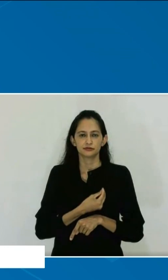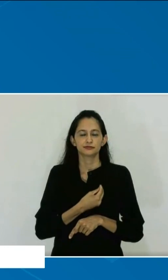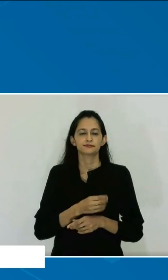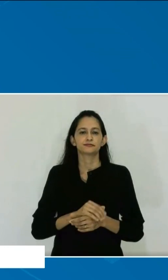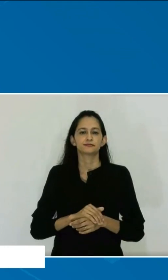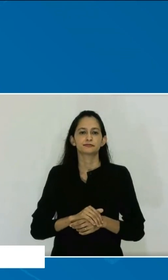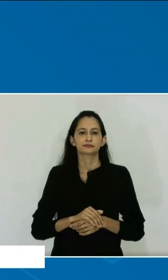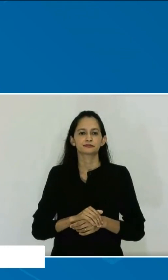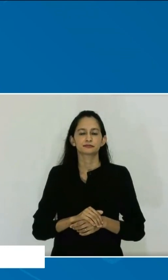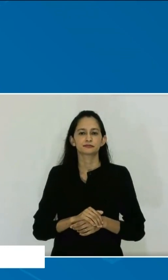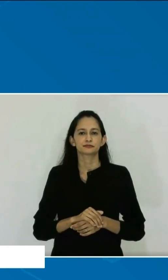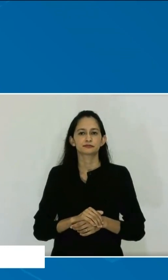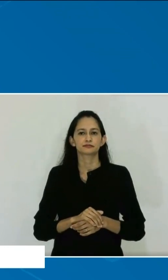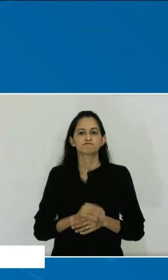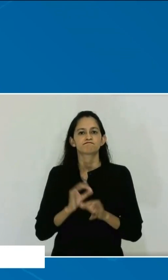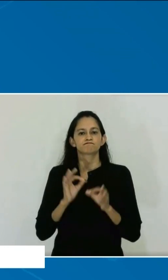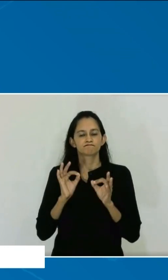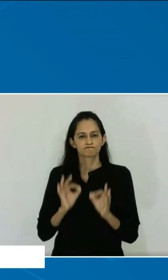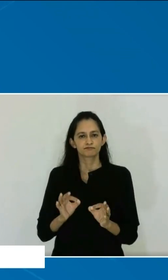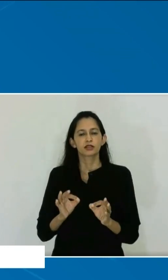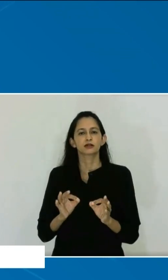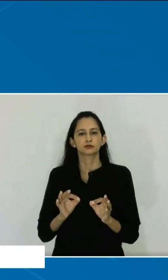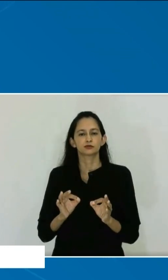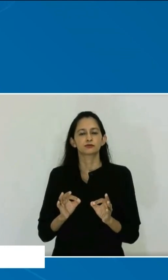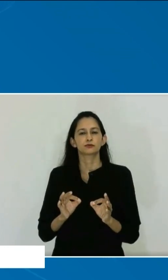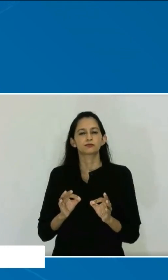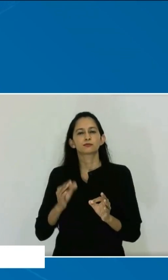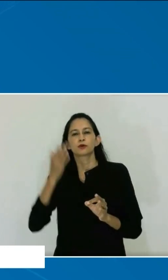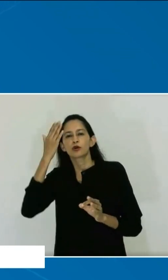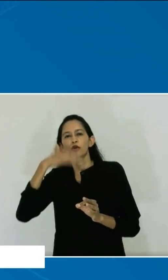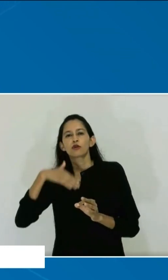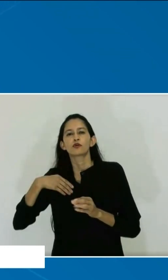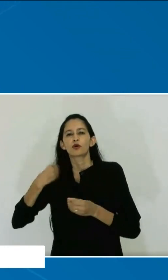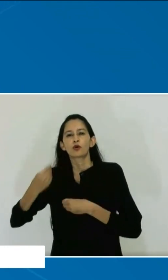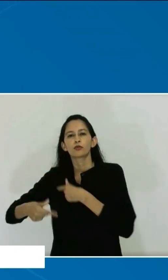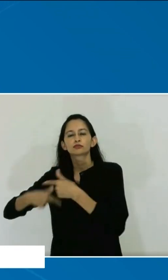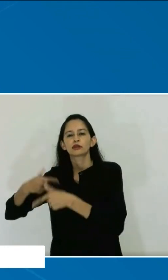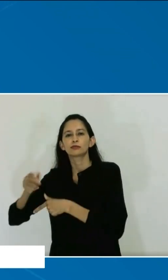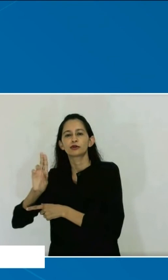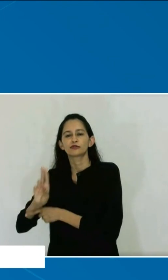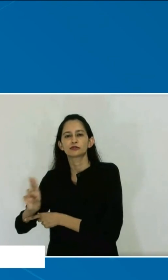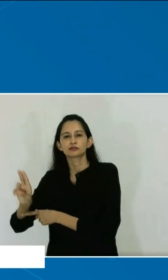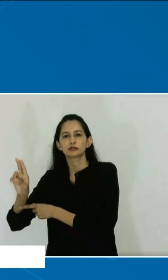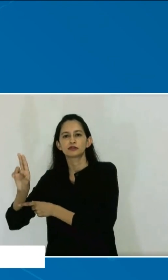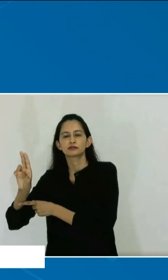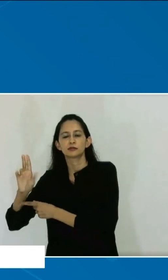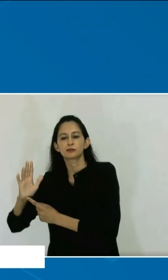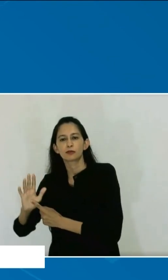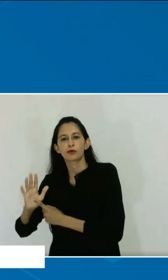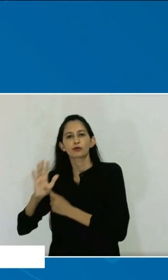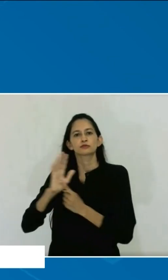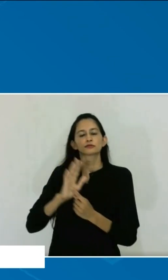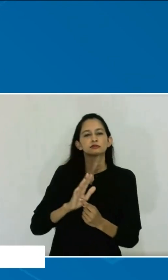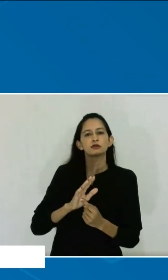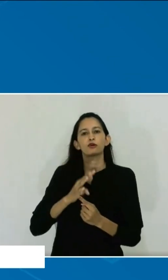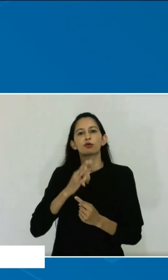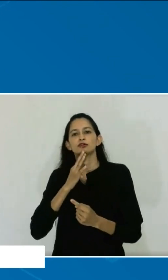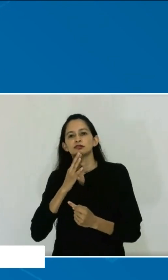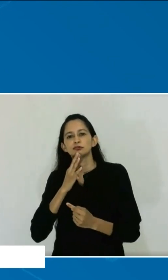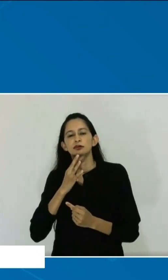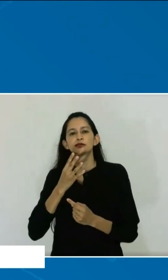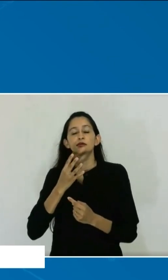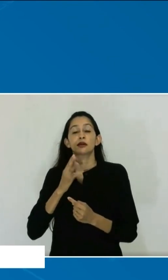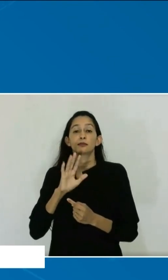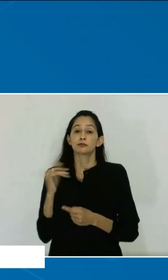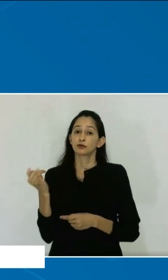como, de fato, a universidade acontece. Como, de fato, ela está chegando. E aí, eu repito, volto à questão